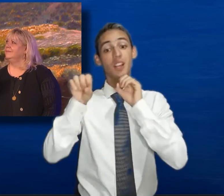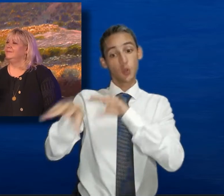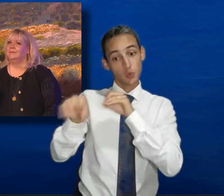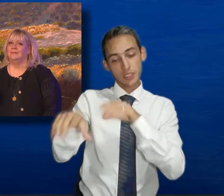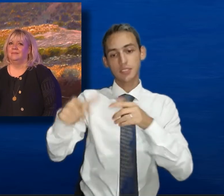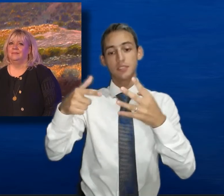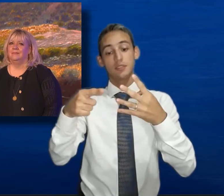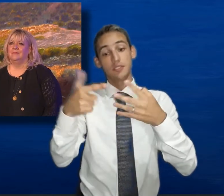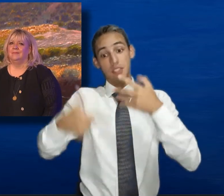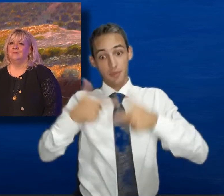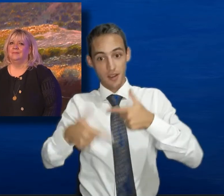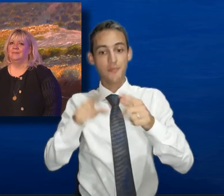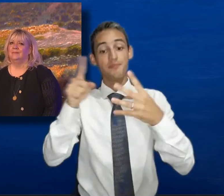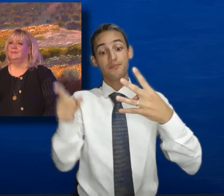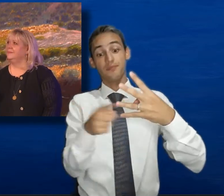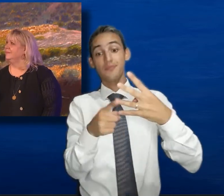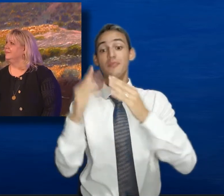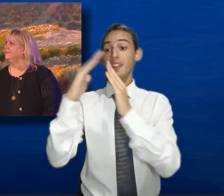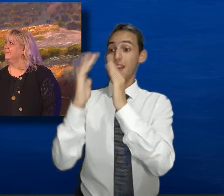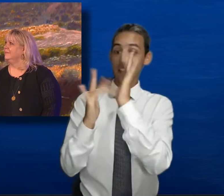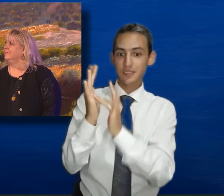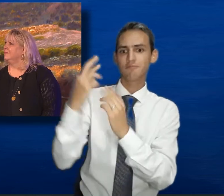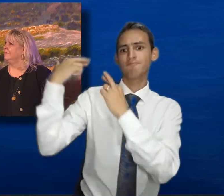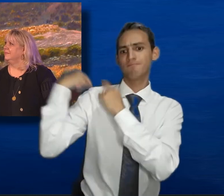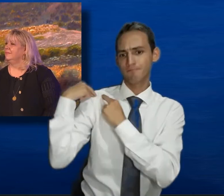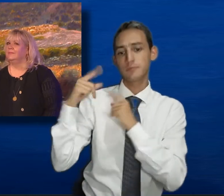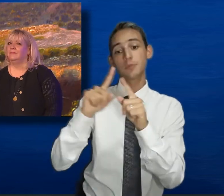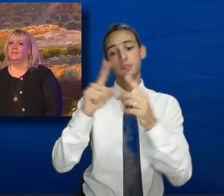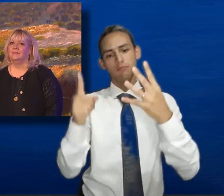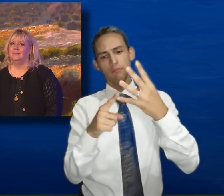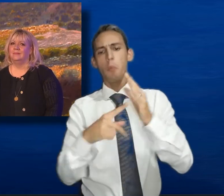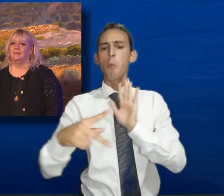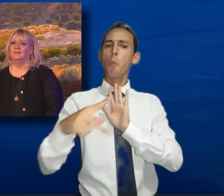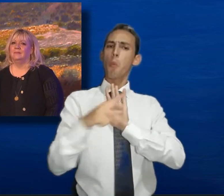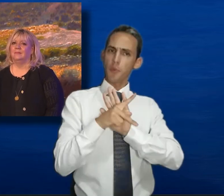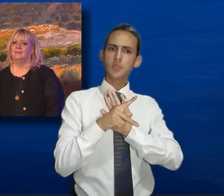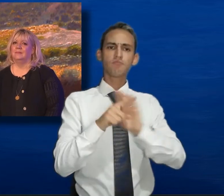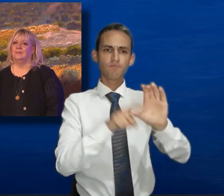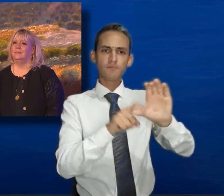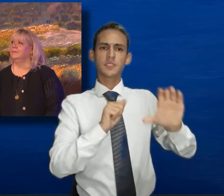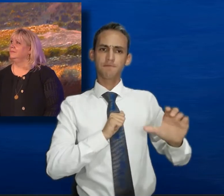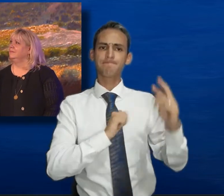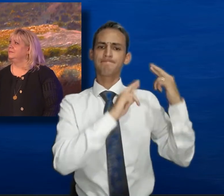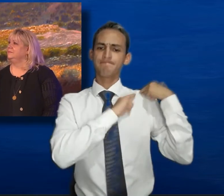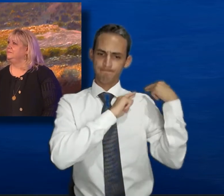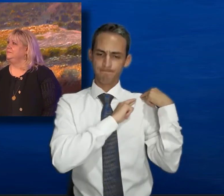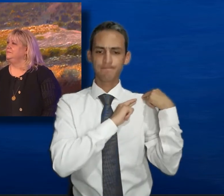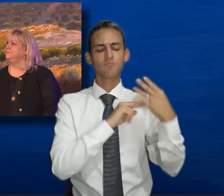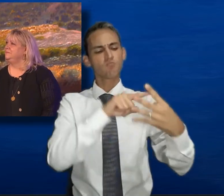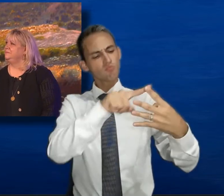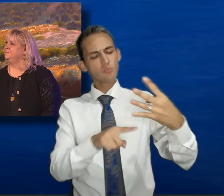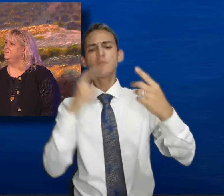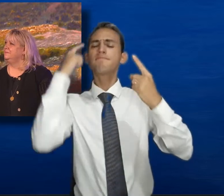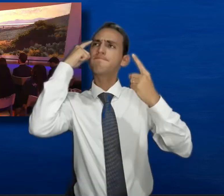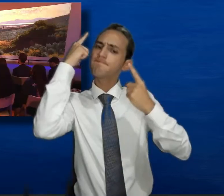tratar das suas responsabilidades para com o lar e a família, com a educação e o emprego, para com a igreja e para